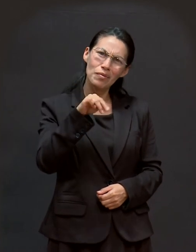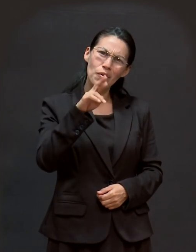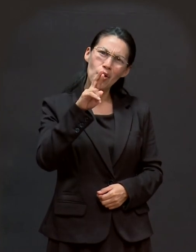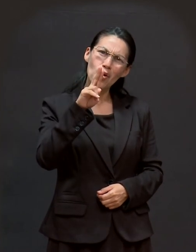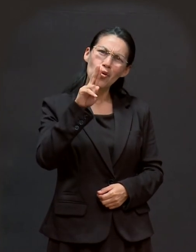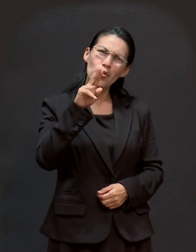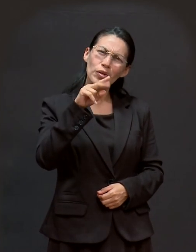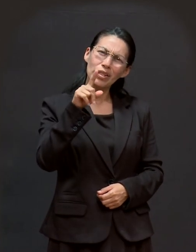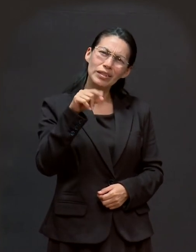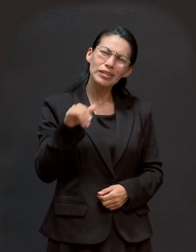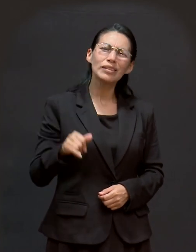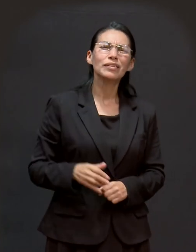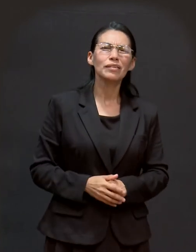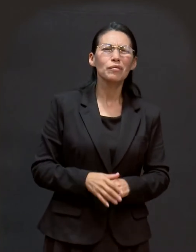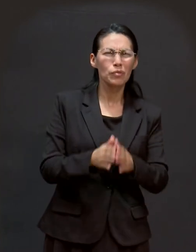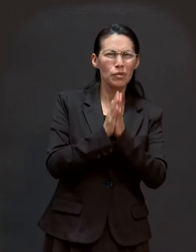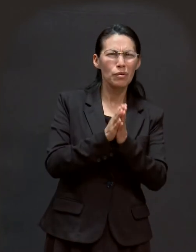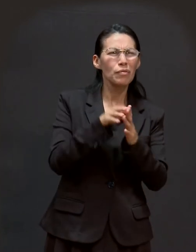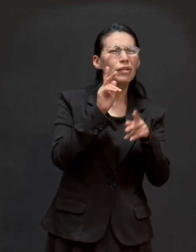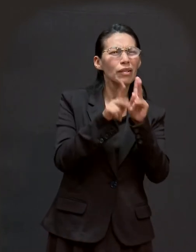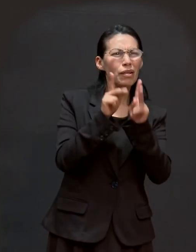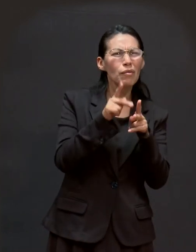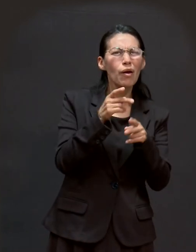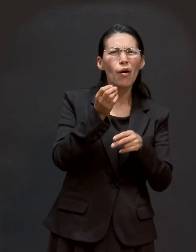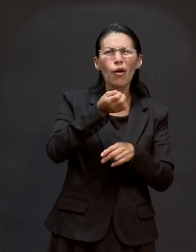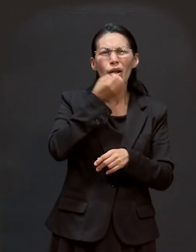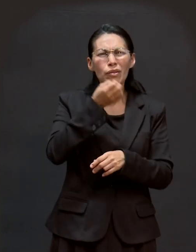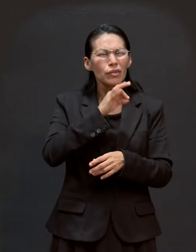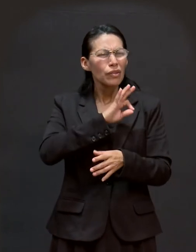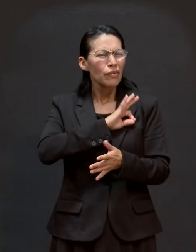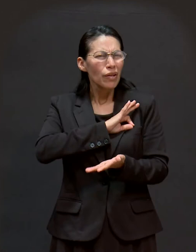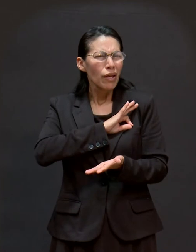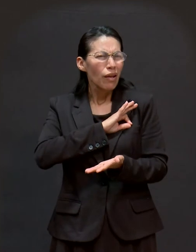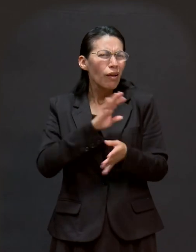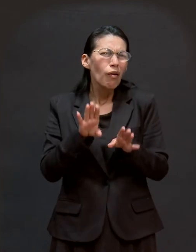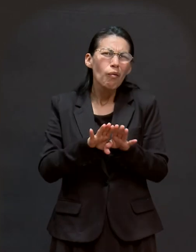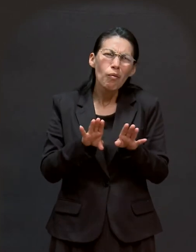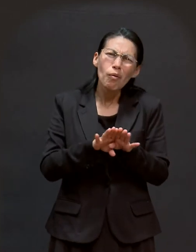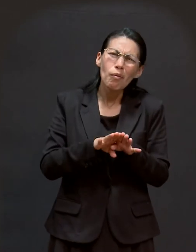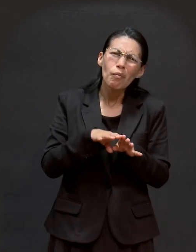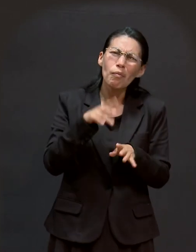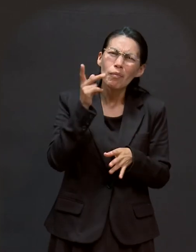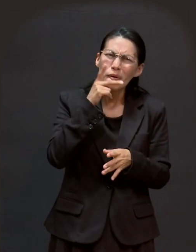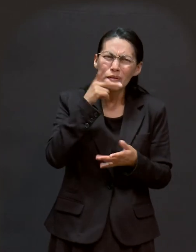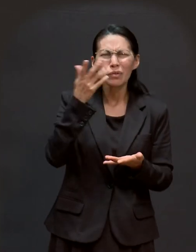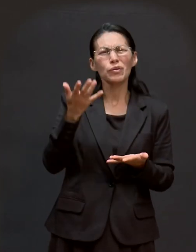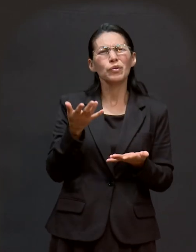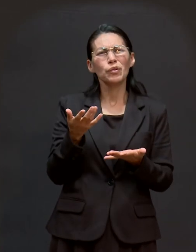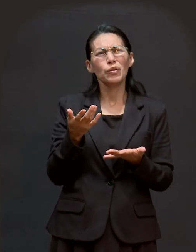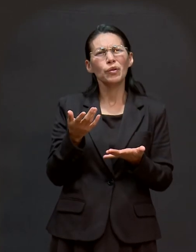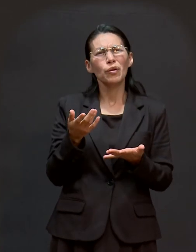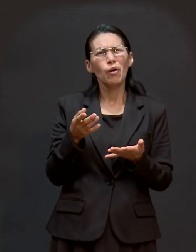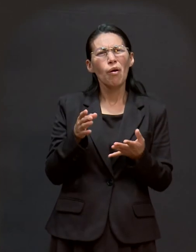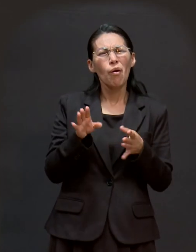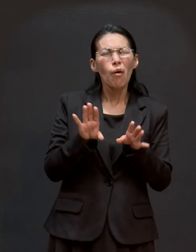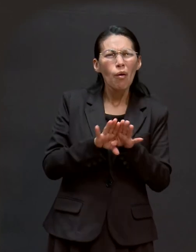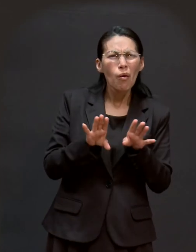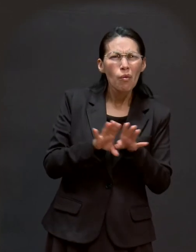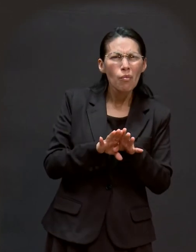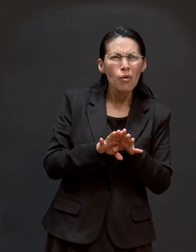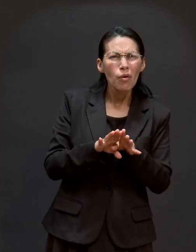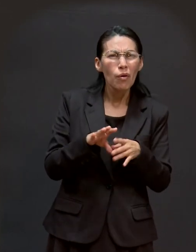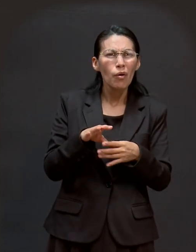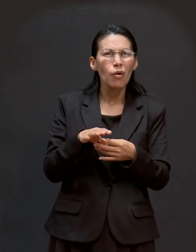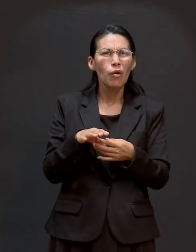cómo has vivido la experiencia de la oración de fe en tu vida quizás como capellán quizás como